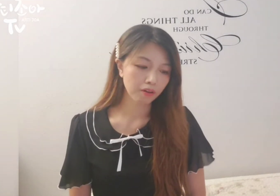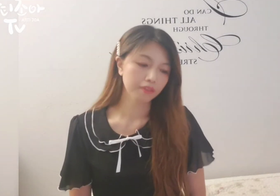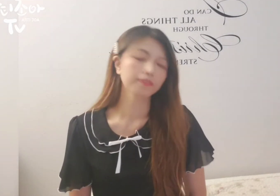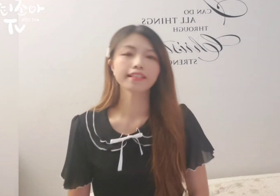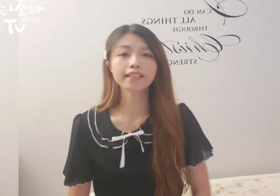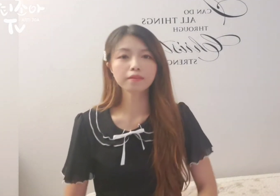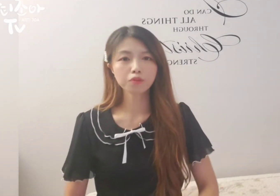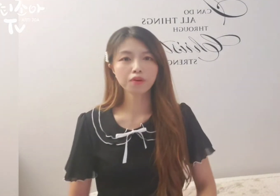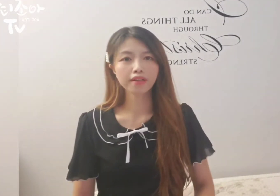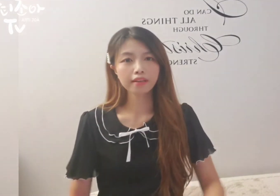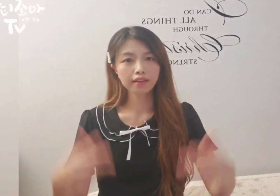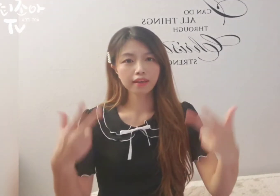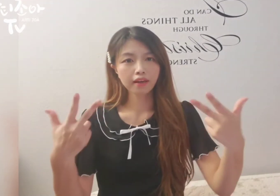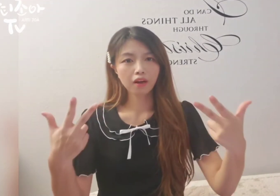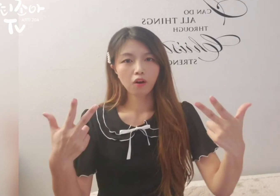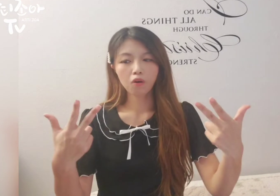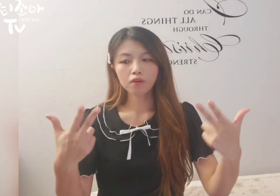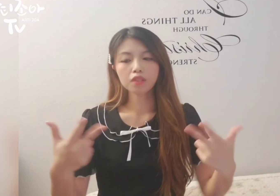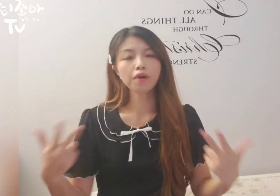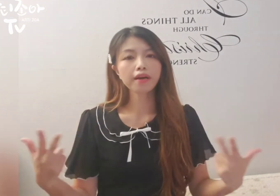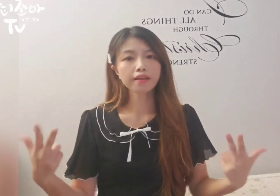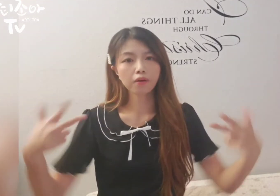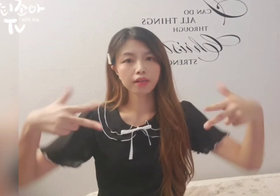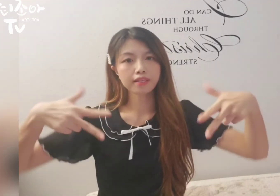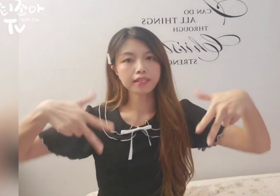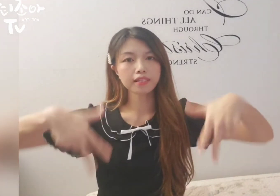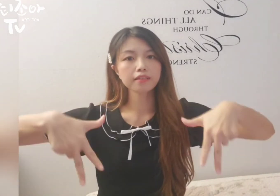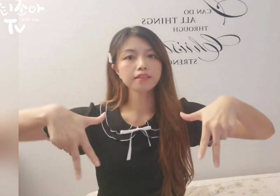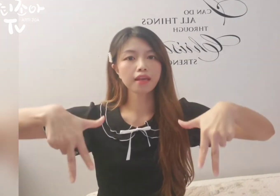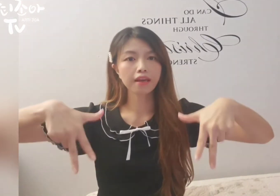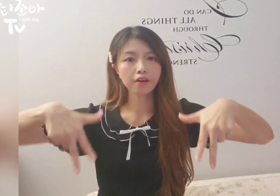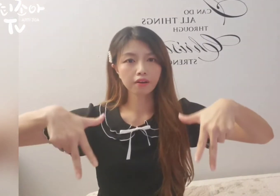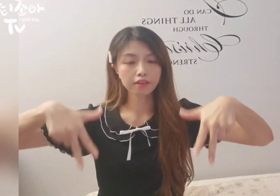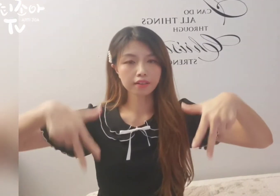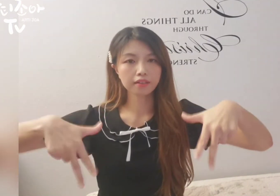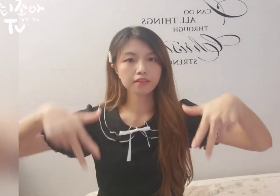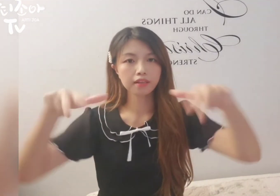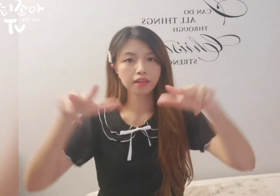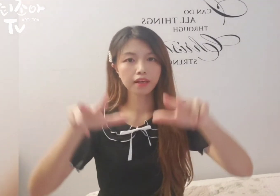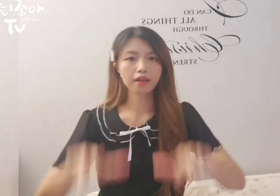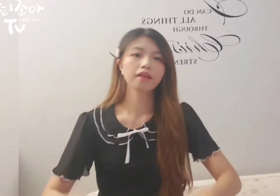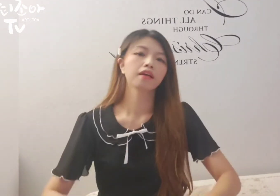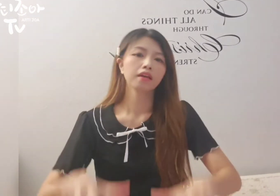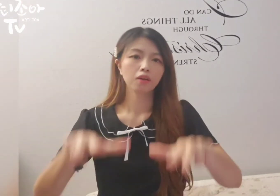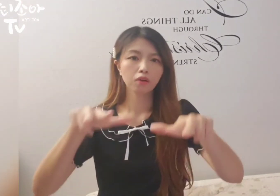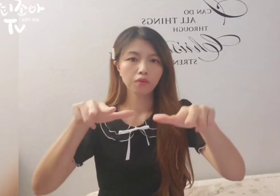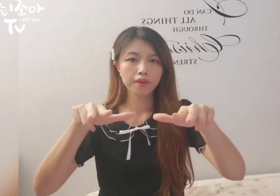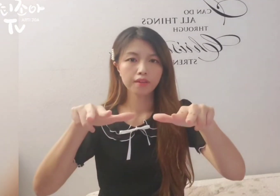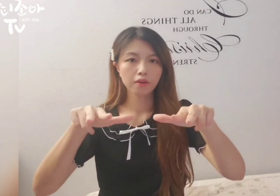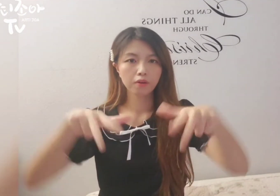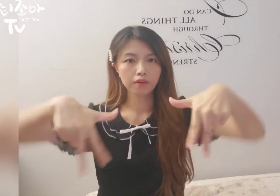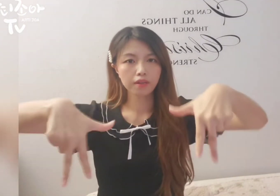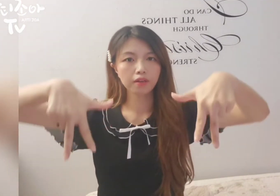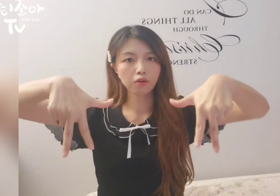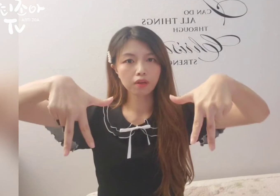지금 수어는 지화에서 이게 지읒이에요 지으시니까 이렇게 위에서 이렇게